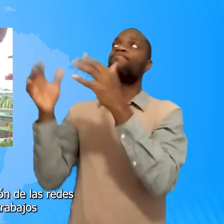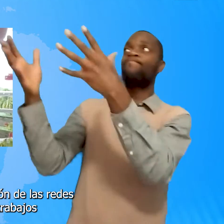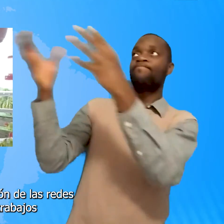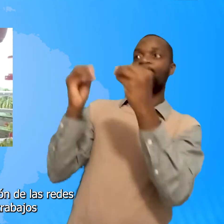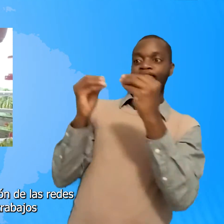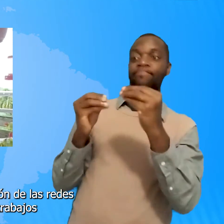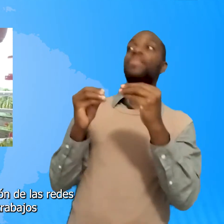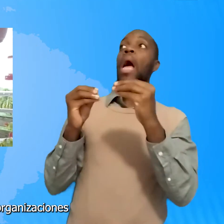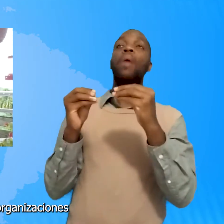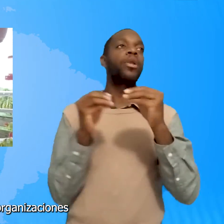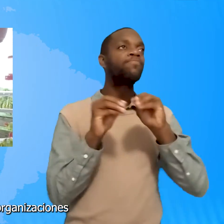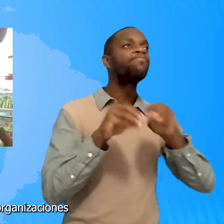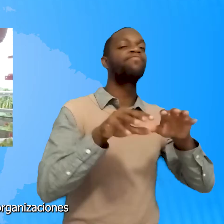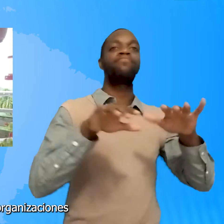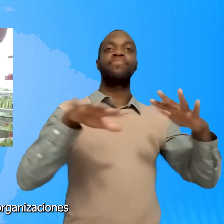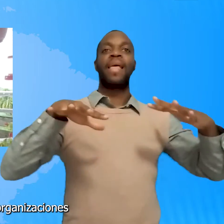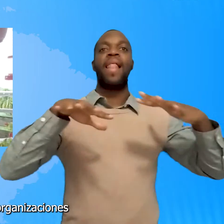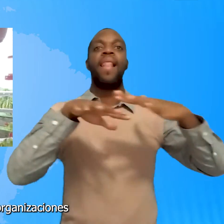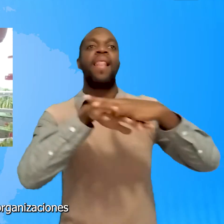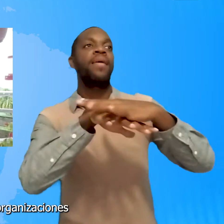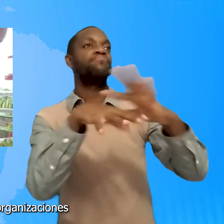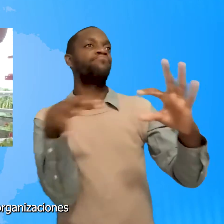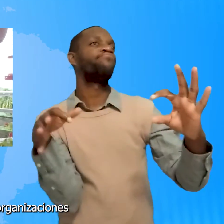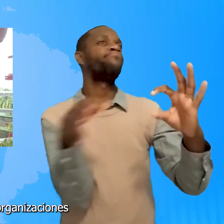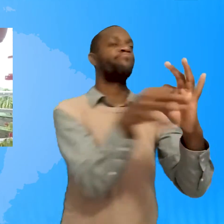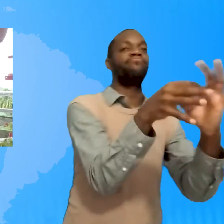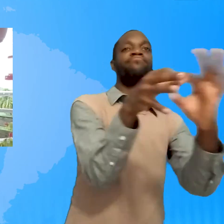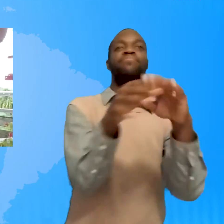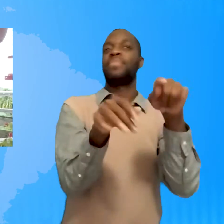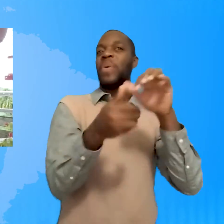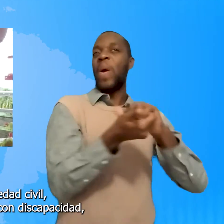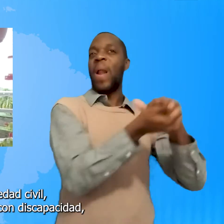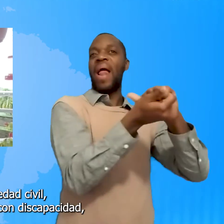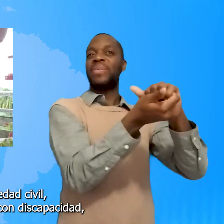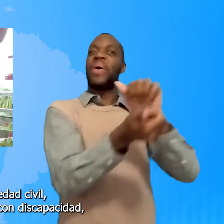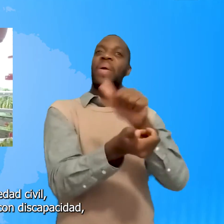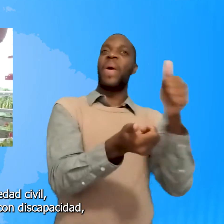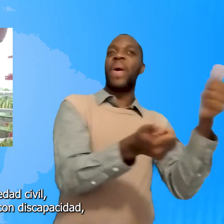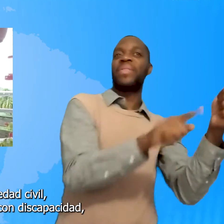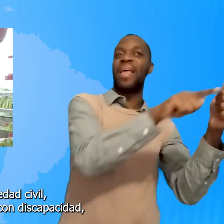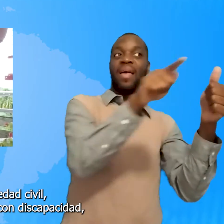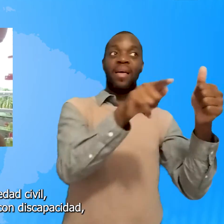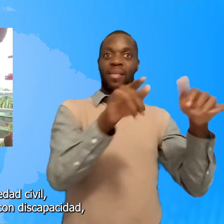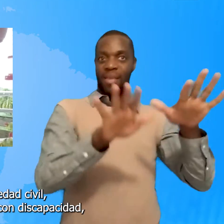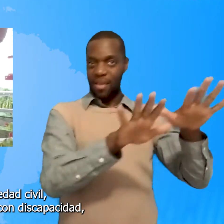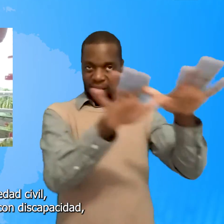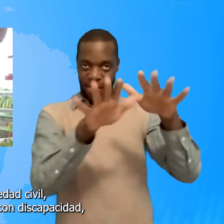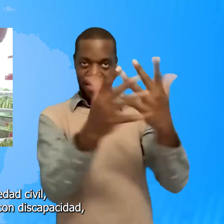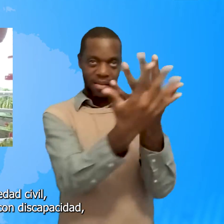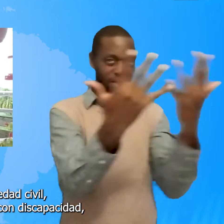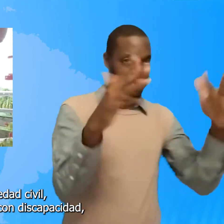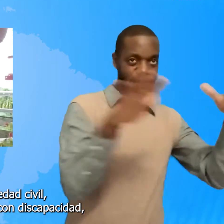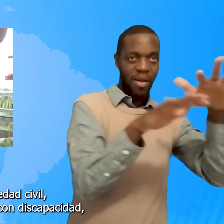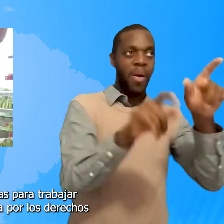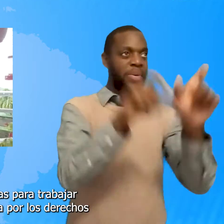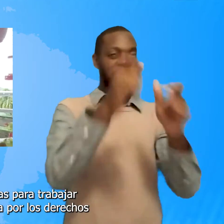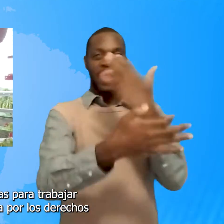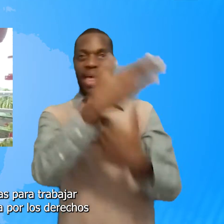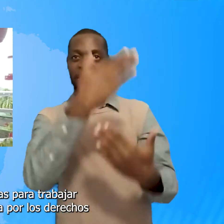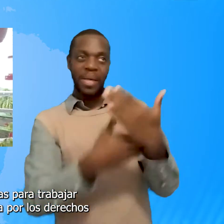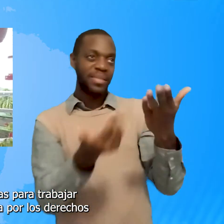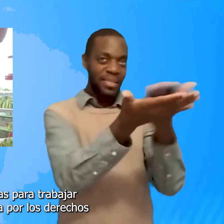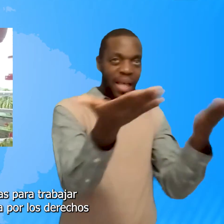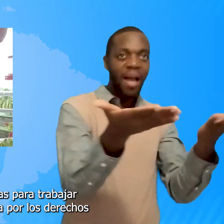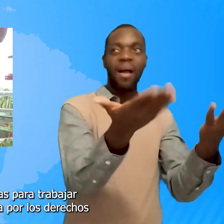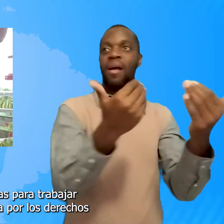las redes de los trabajos con las otras organizaciones y de la sociedad civil, de las personas con discapacidad, las